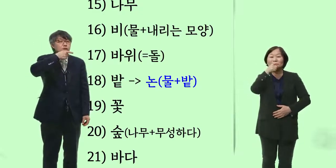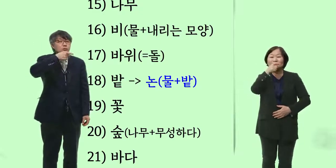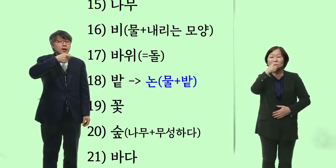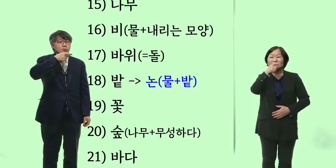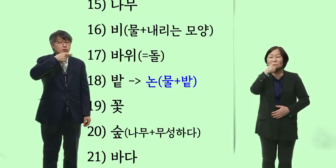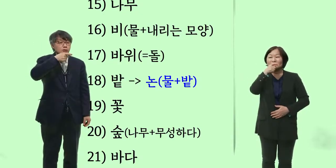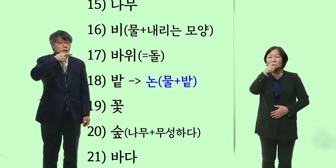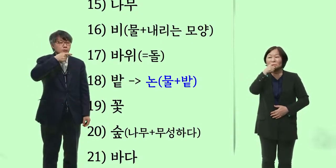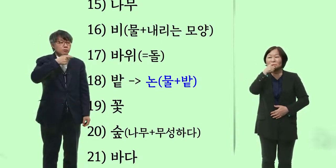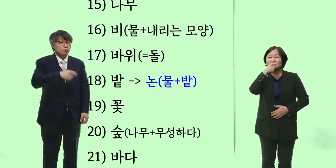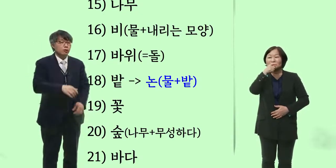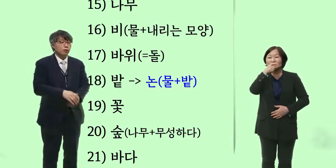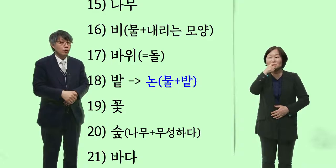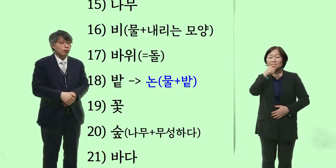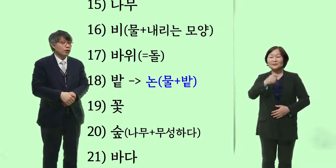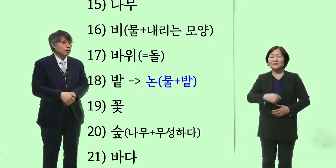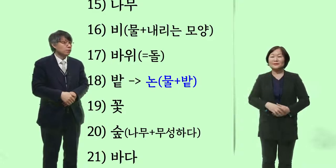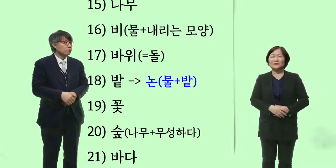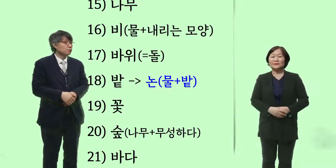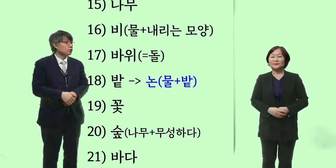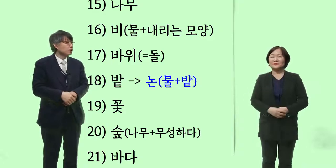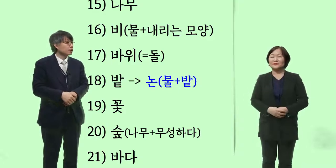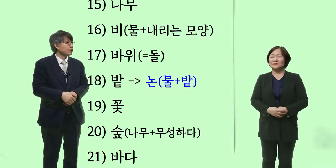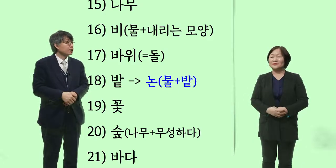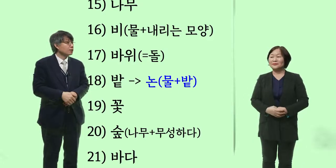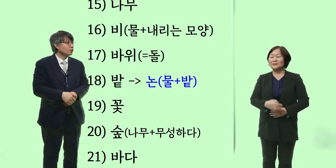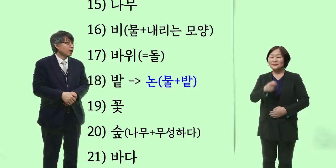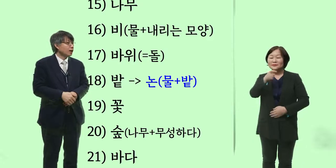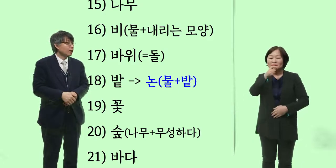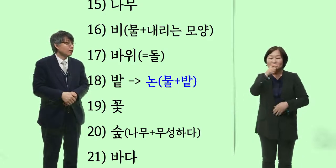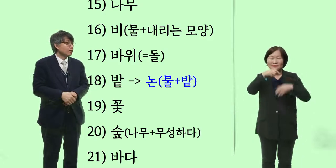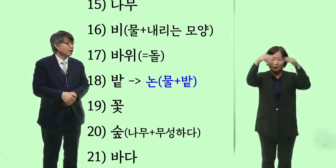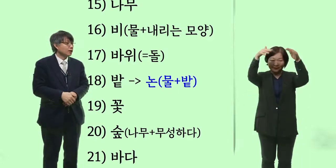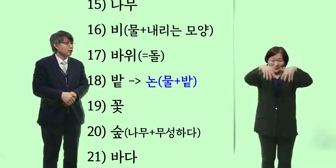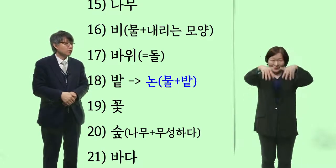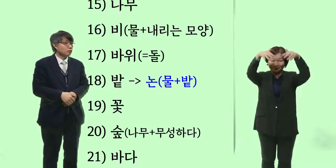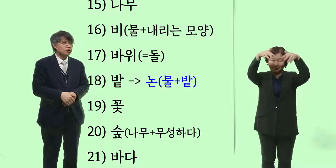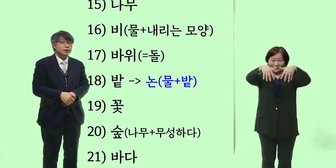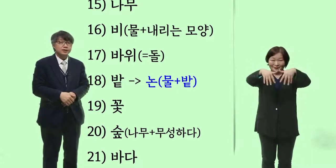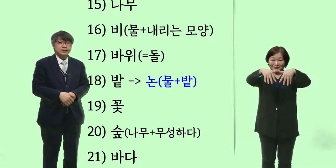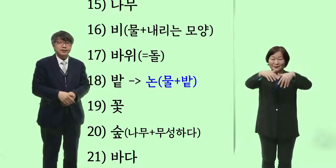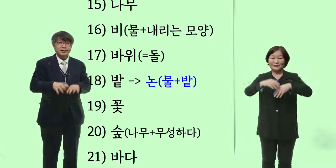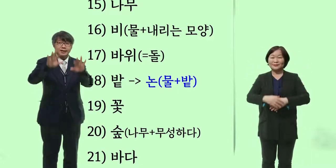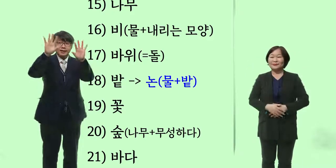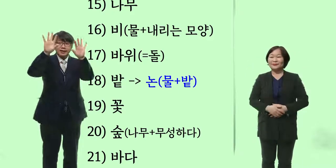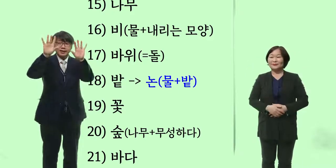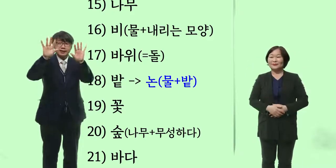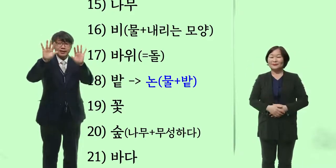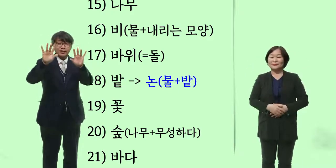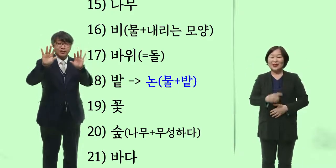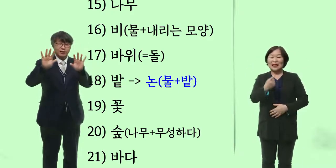물입니다. 물이고 물이 이렇게 내리는 모양. 이제 눈은 이렇게 내렸잖아요.